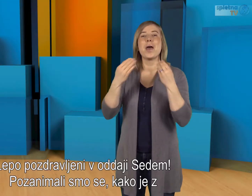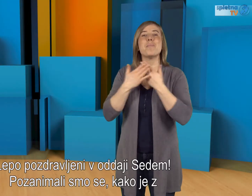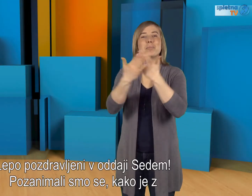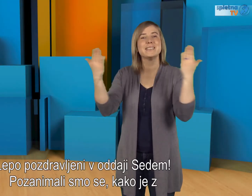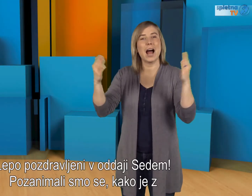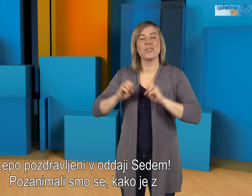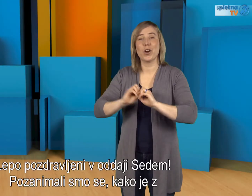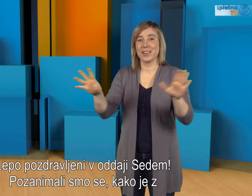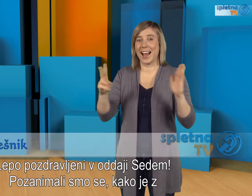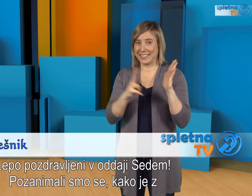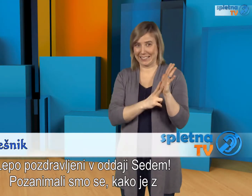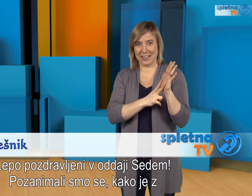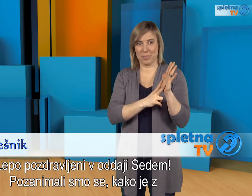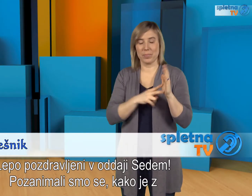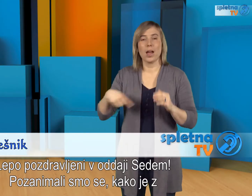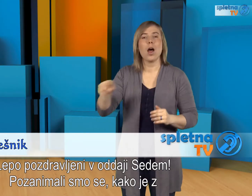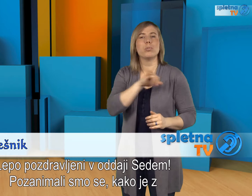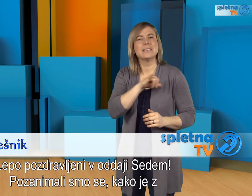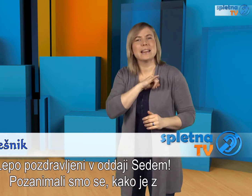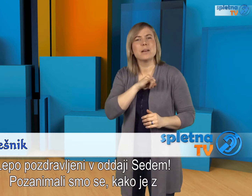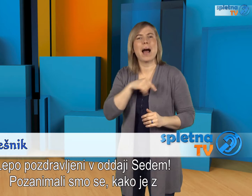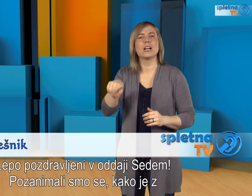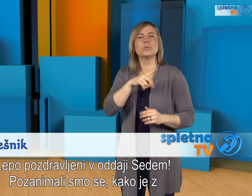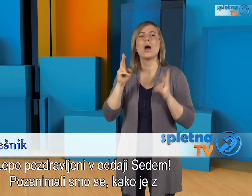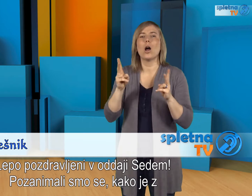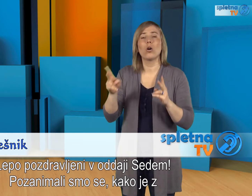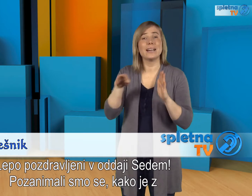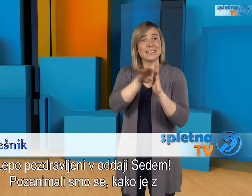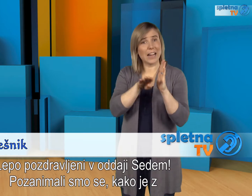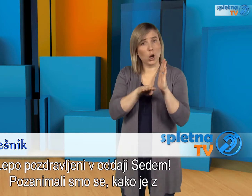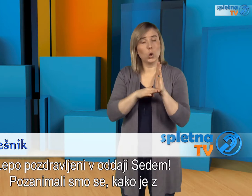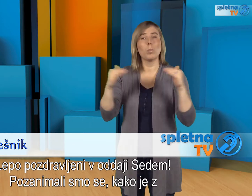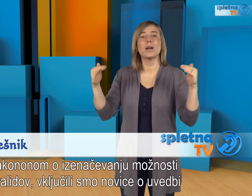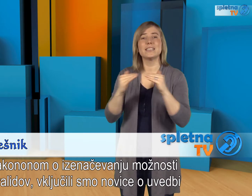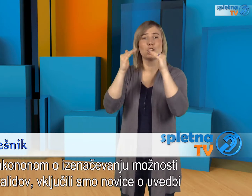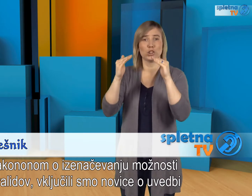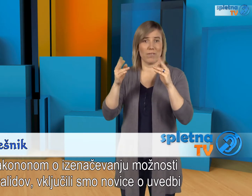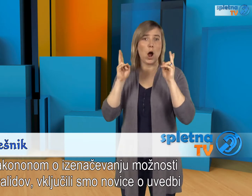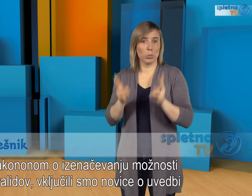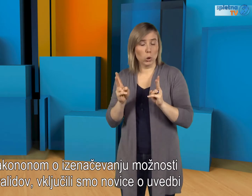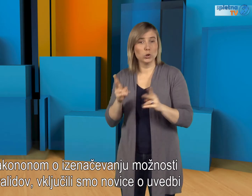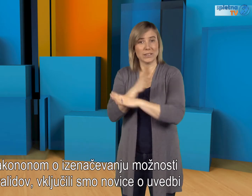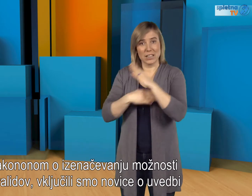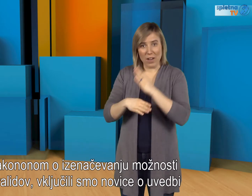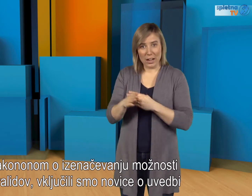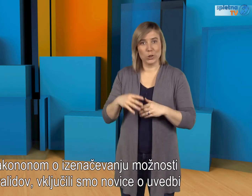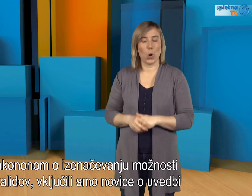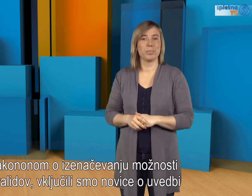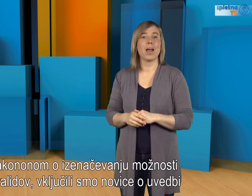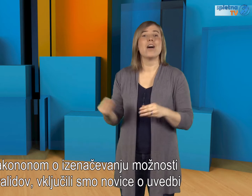Lepo pozdravljeni v oddaji 7. Pozanimali smo se, kako je zakonom o izenačevanju možnosti invalidov.